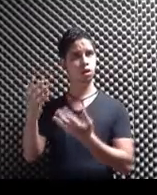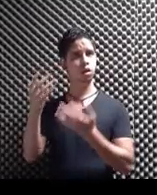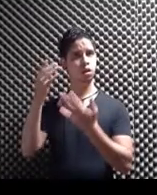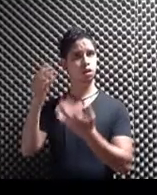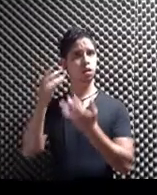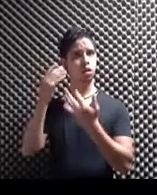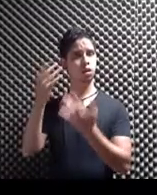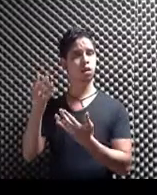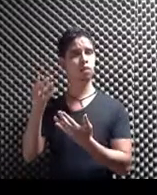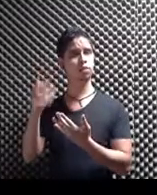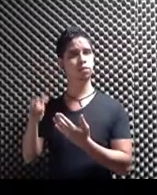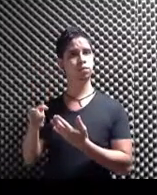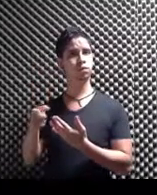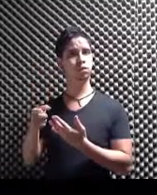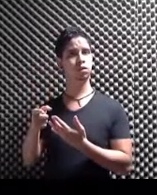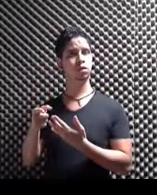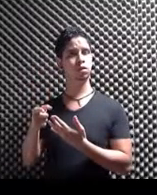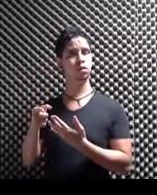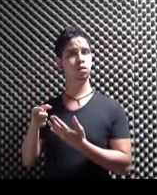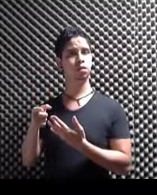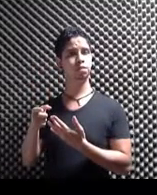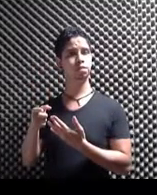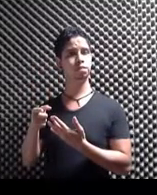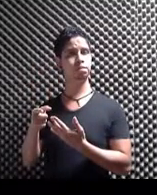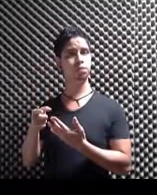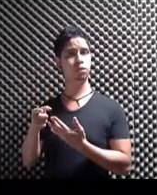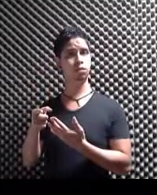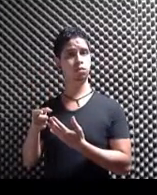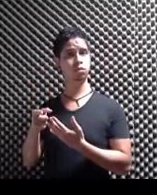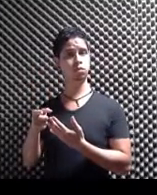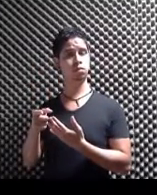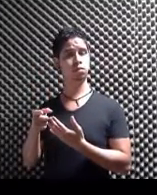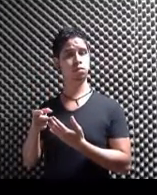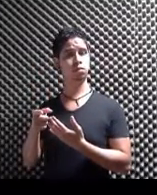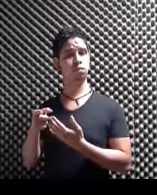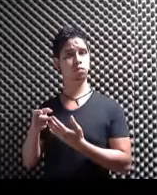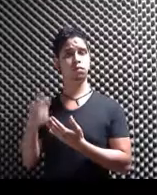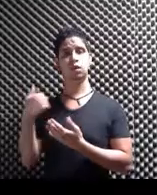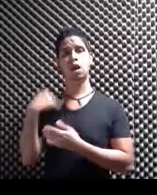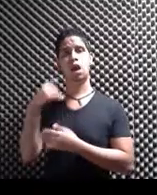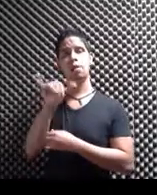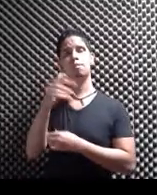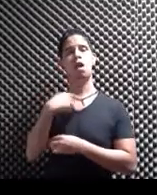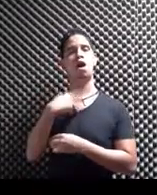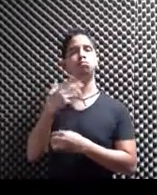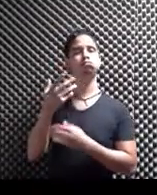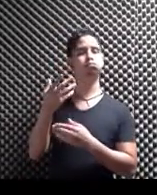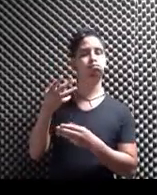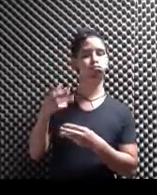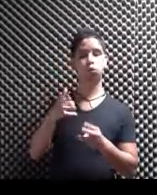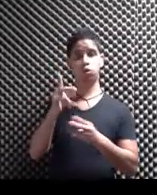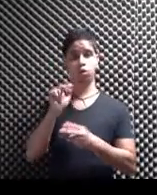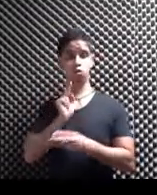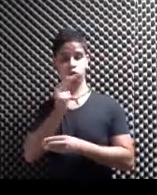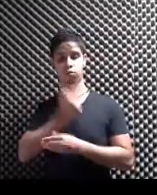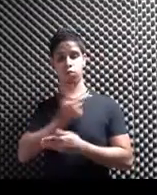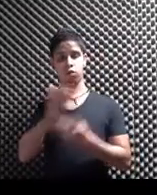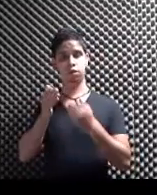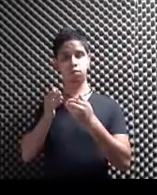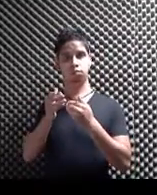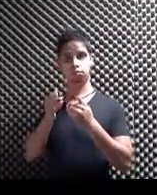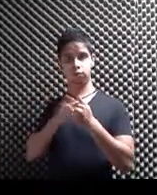wait. Así puede esperar. Hablando de eso, así que de la misma manera en que nos estamos acercando a temporada,